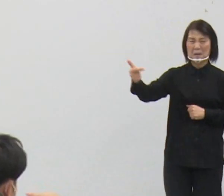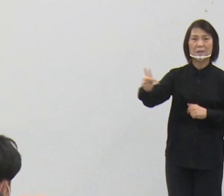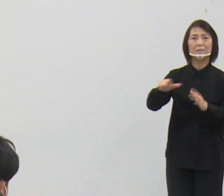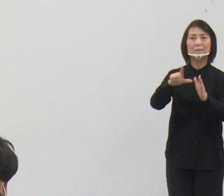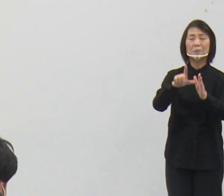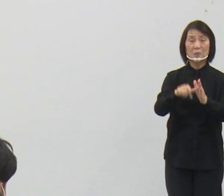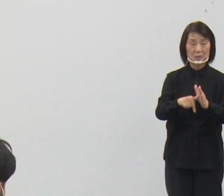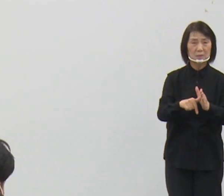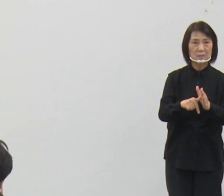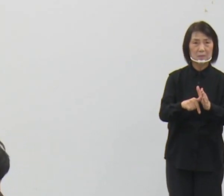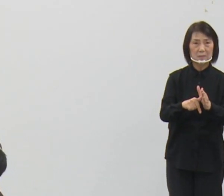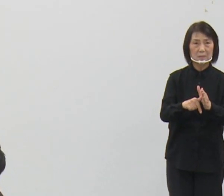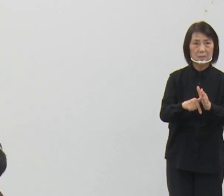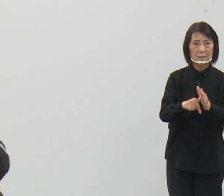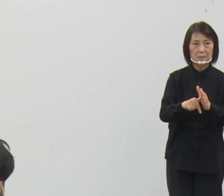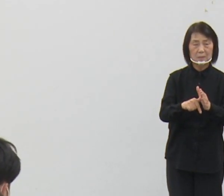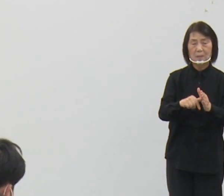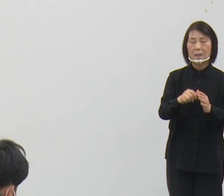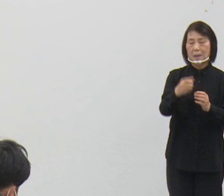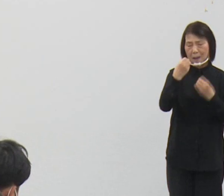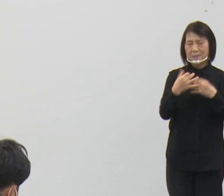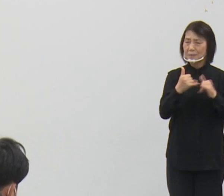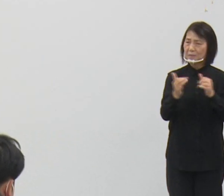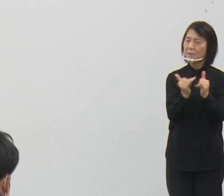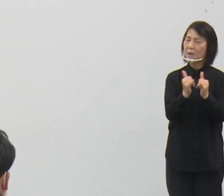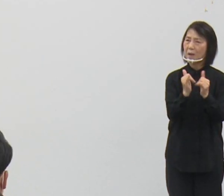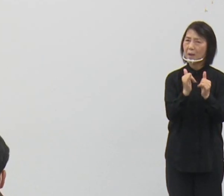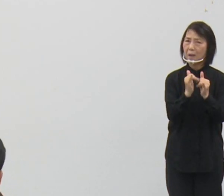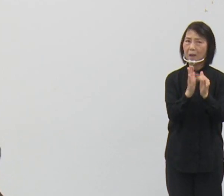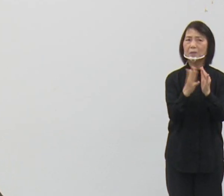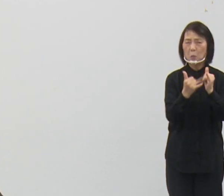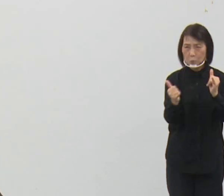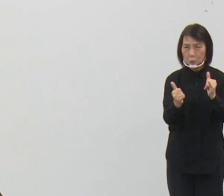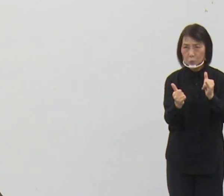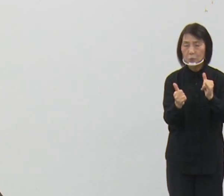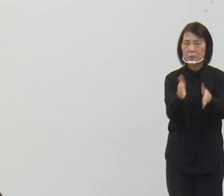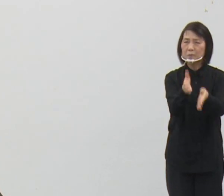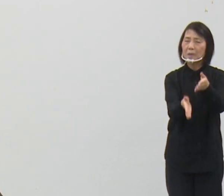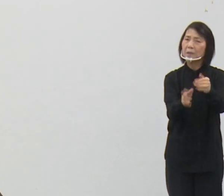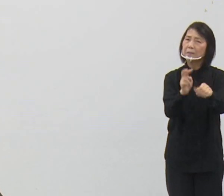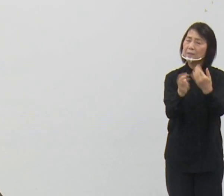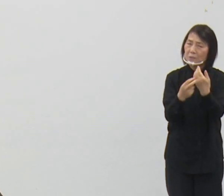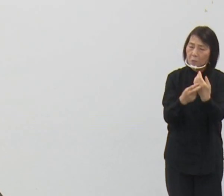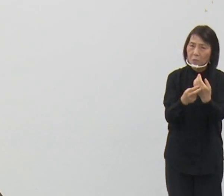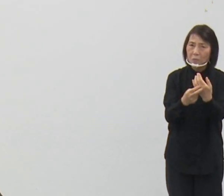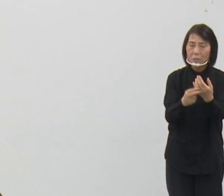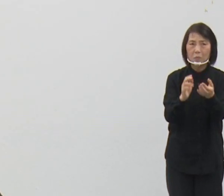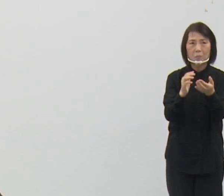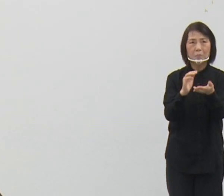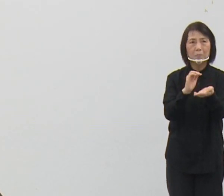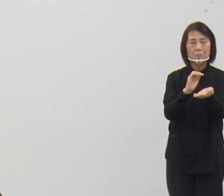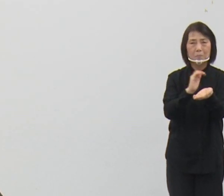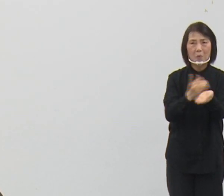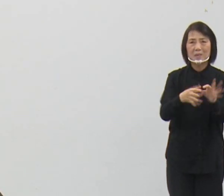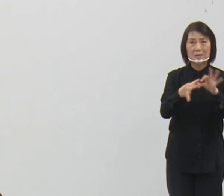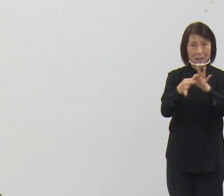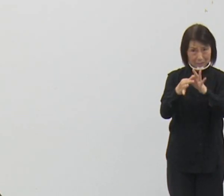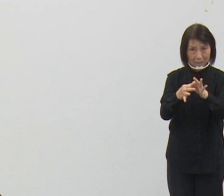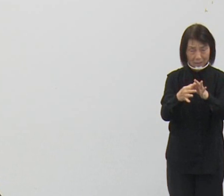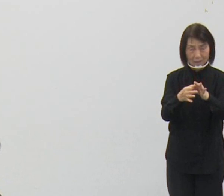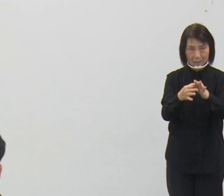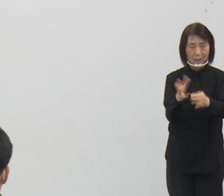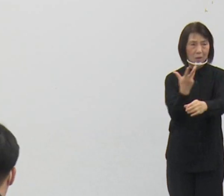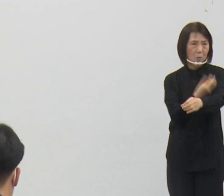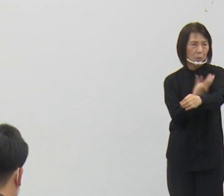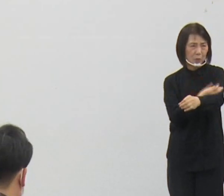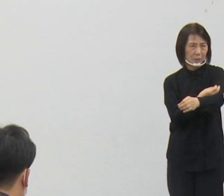中、感染者やその家族、治療に当たっている医療機関とその関係者、ワクチンの接種ができ